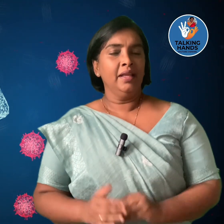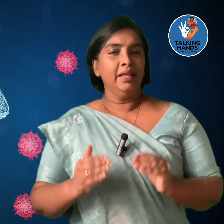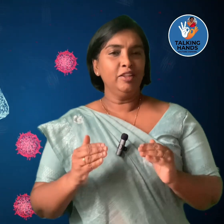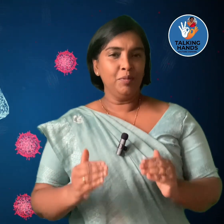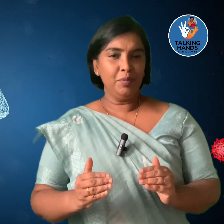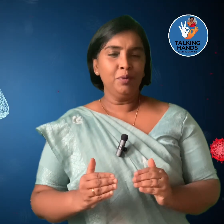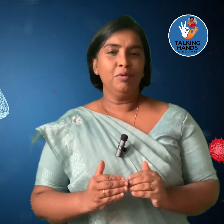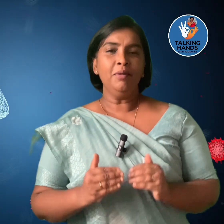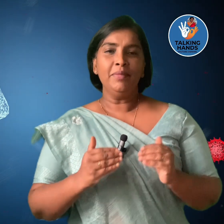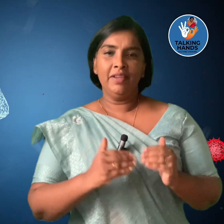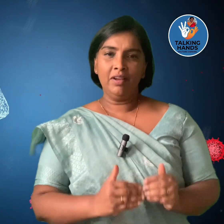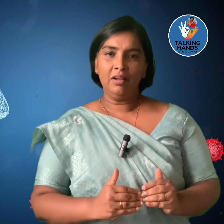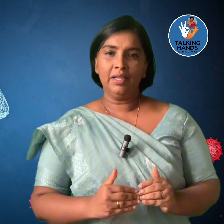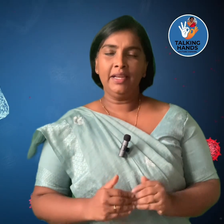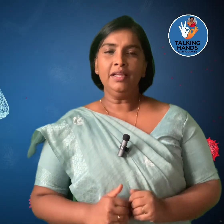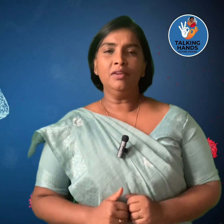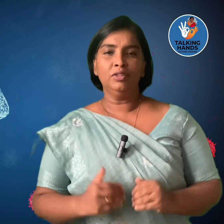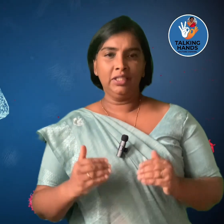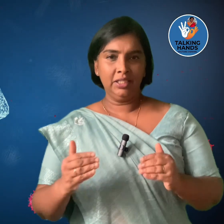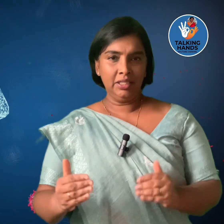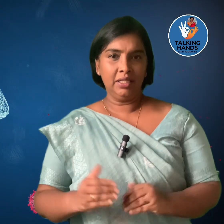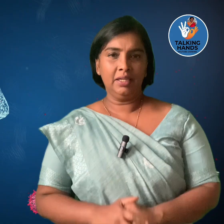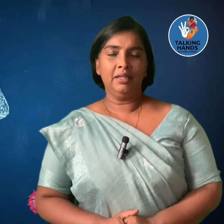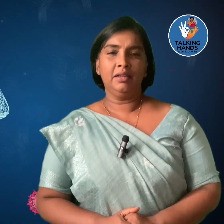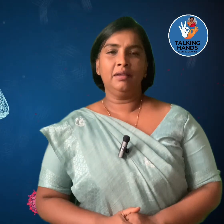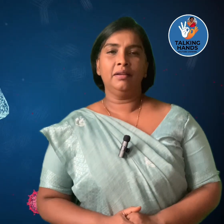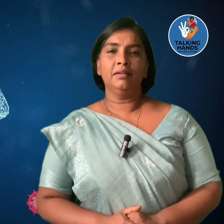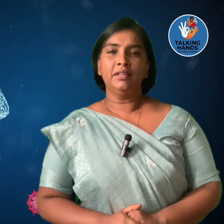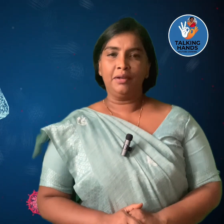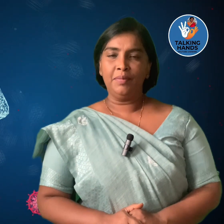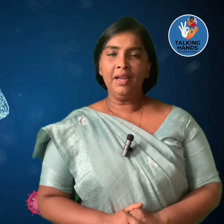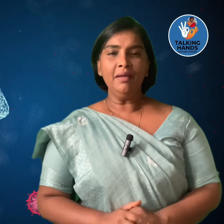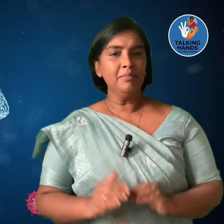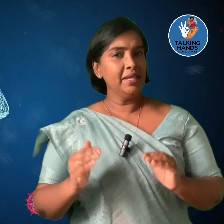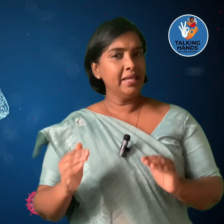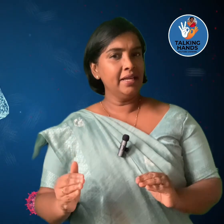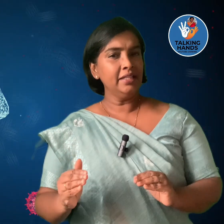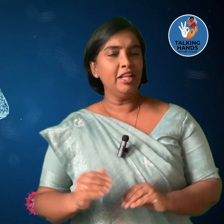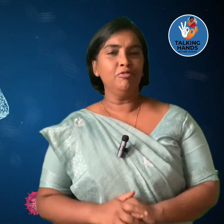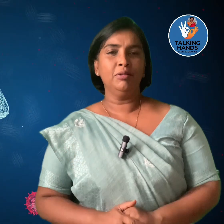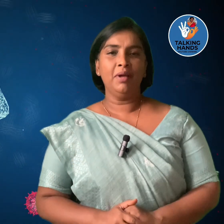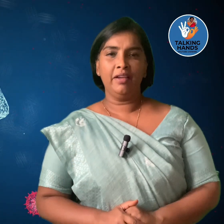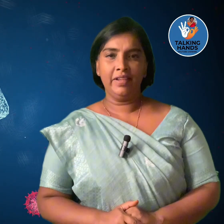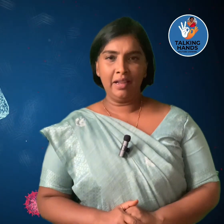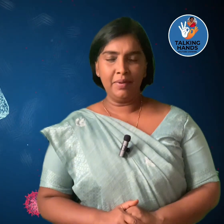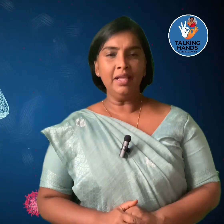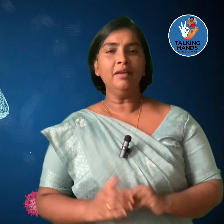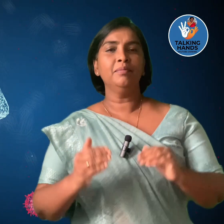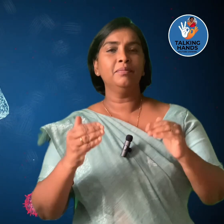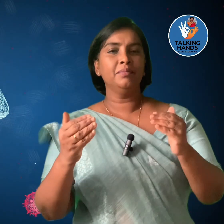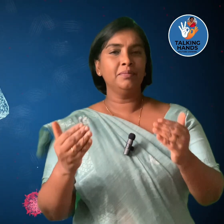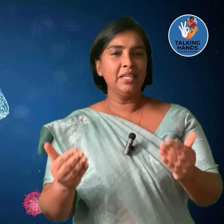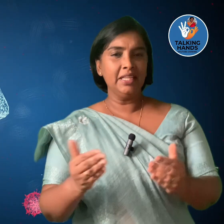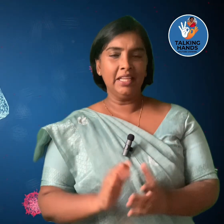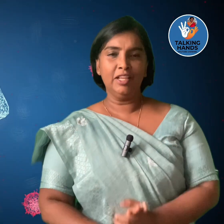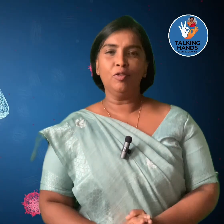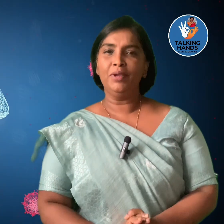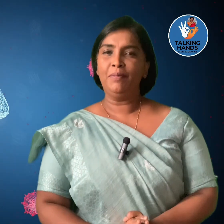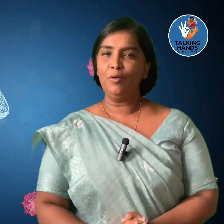ඉතින් ඔබට පුළුවන් මේවා ගැන හොඳට නරඹලා මේ ගැන දැනුවත්භාවය ලබලා විහිරි කෙනෙක් ඔබේ පවුලේ